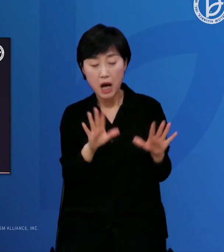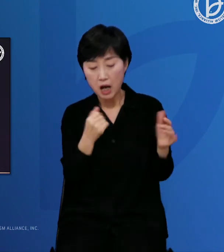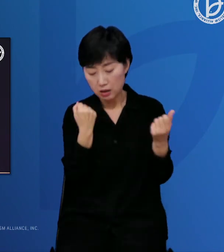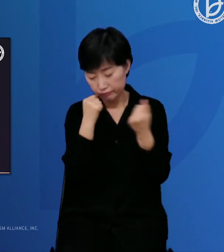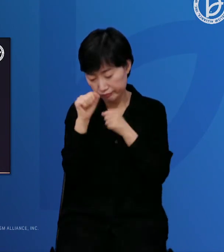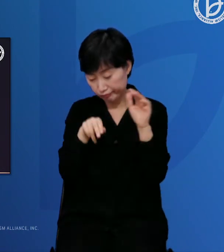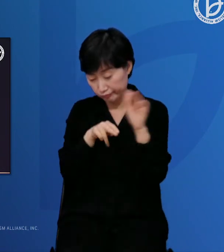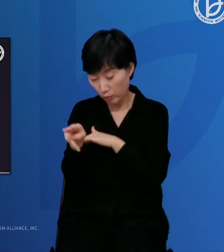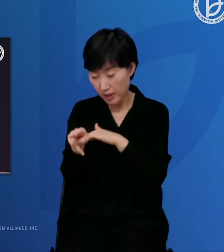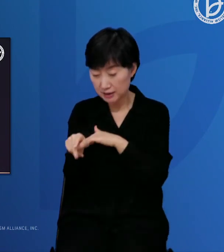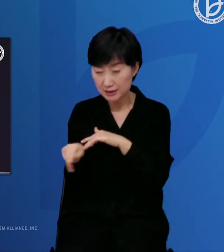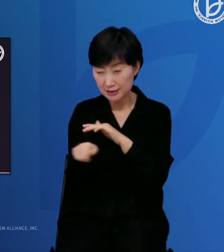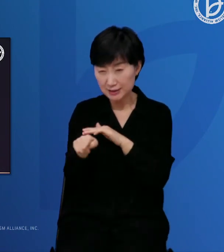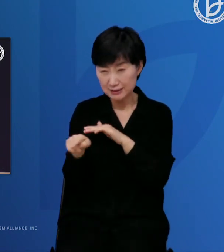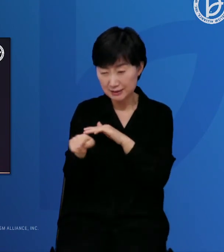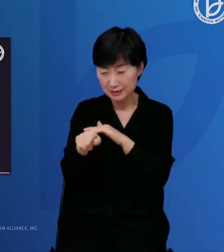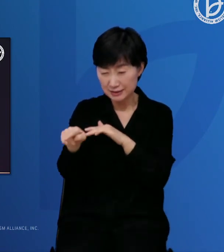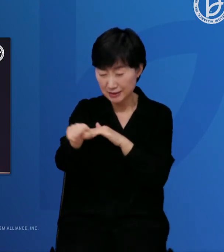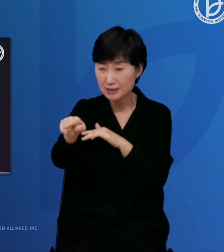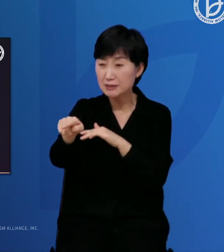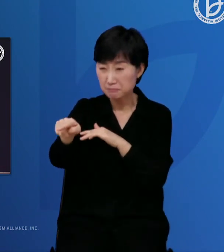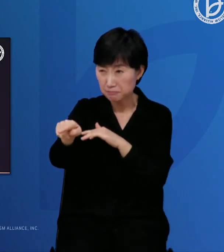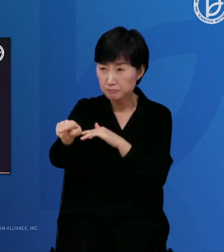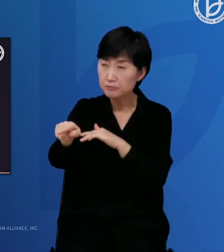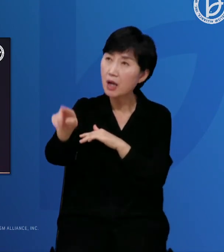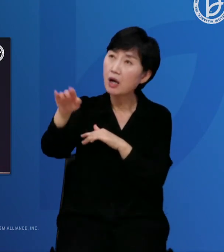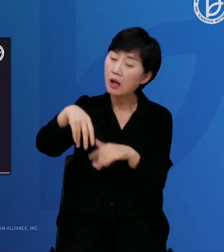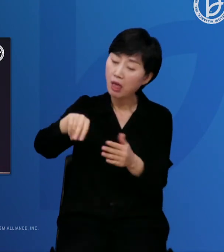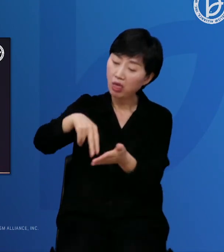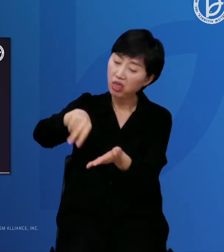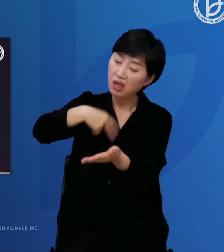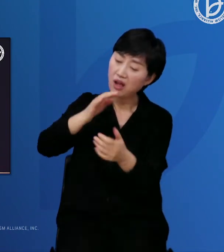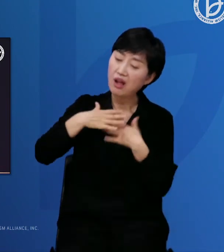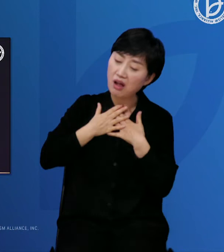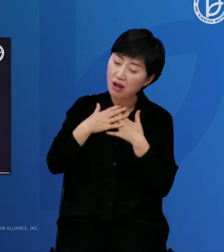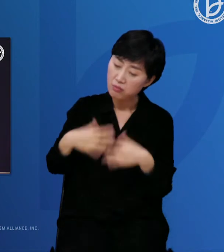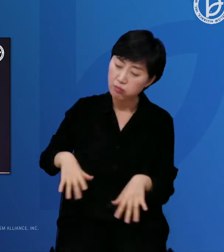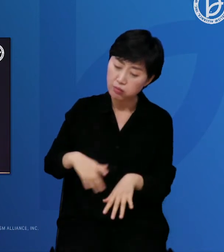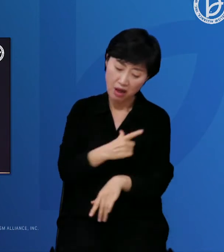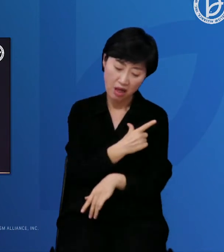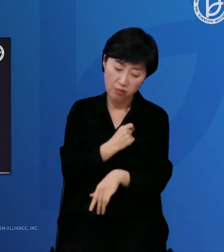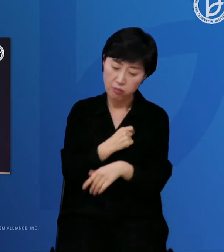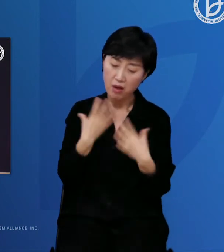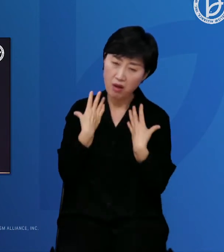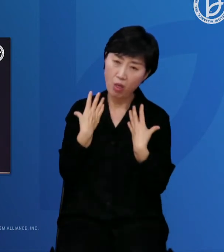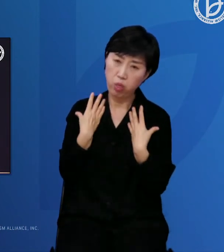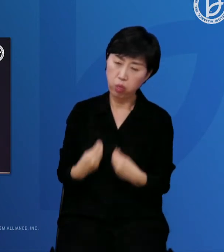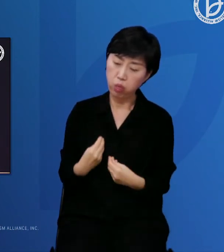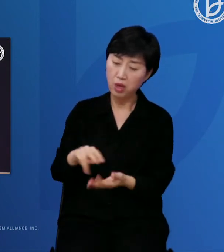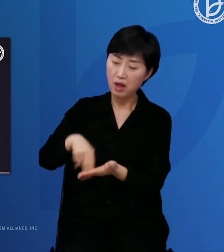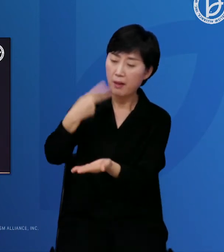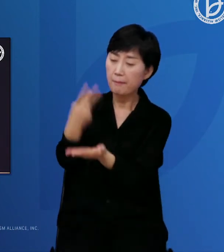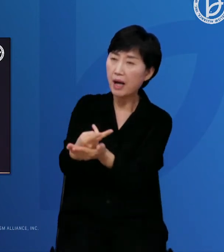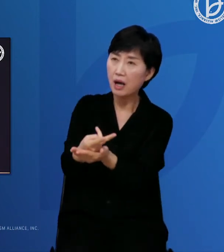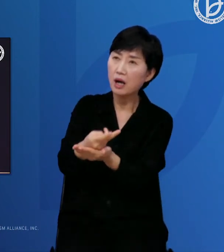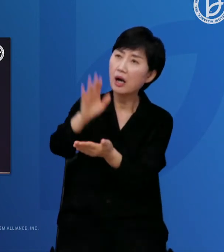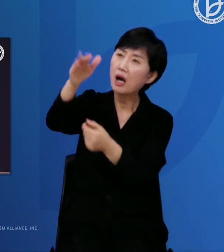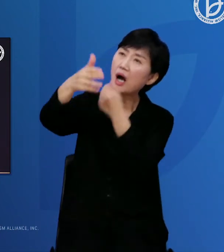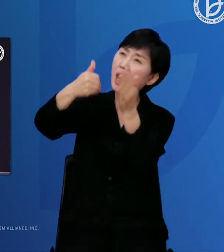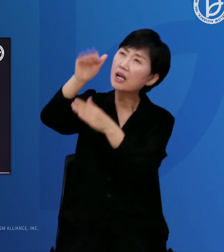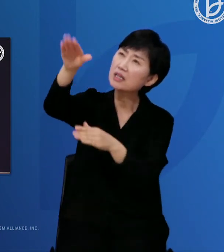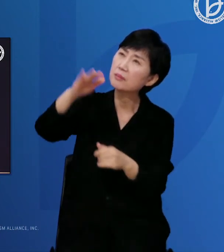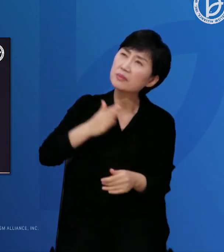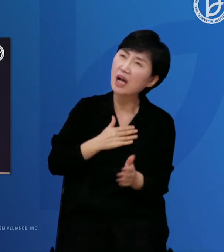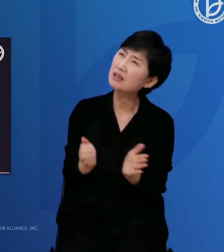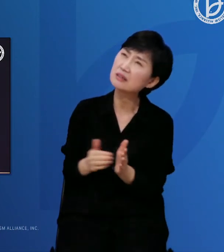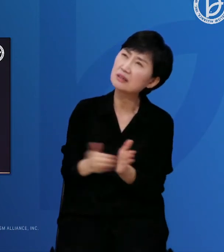이상 못합니다 하는 그런 상황 같아요. And it's very akin to the situation that Elijah found himself in, that Jesus is in right now.